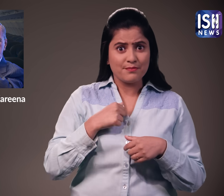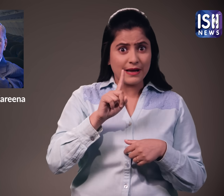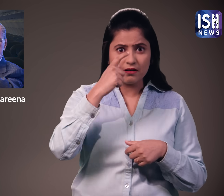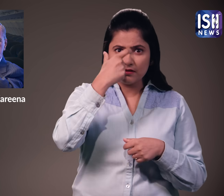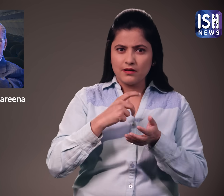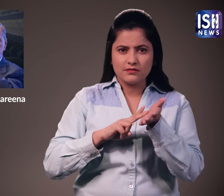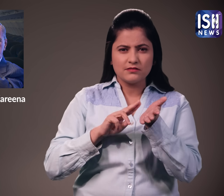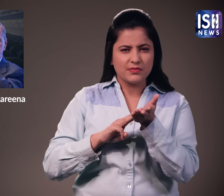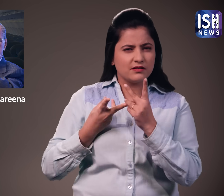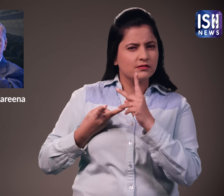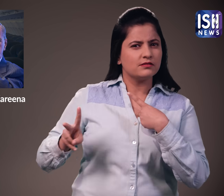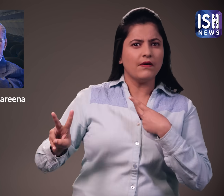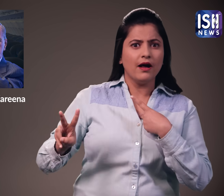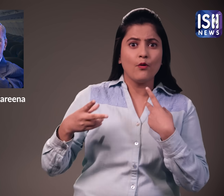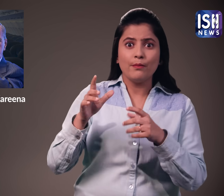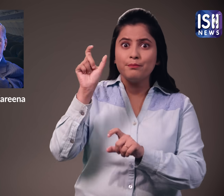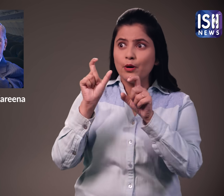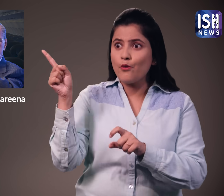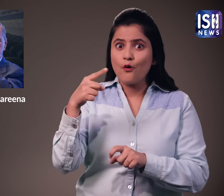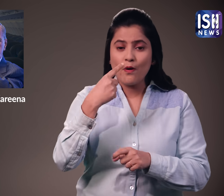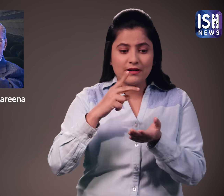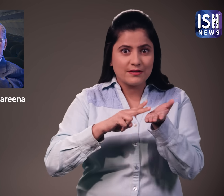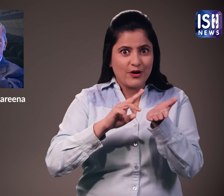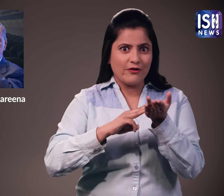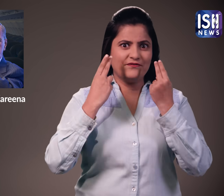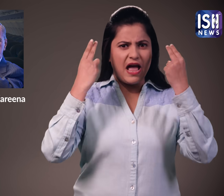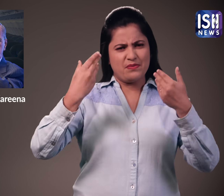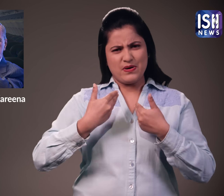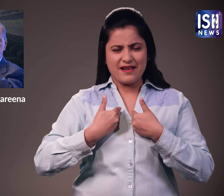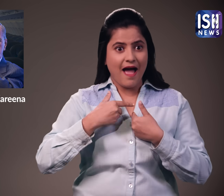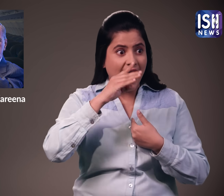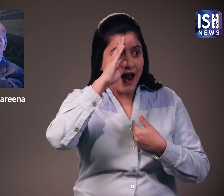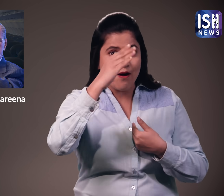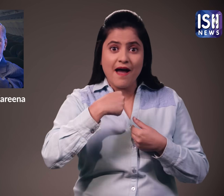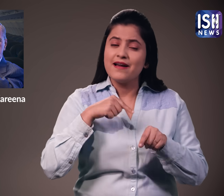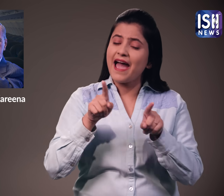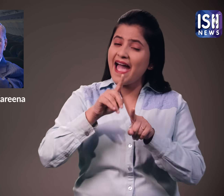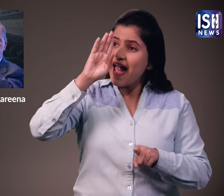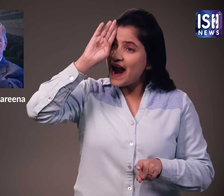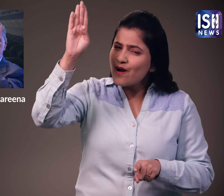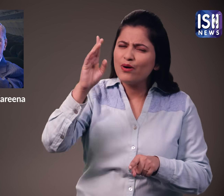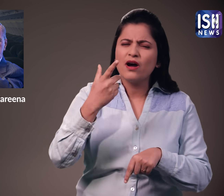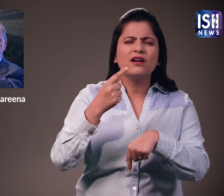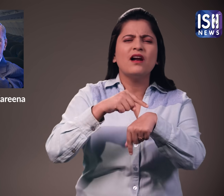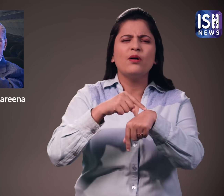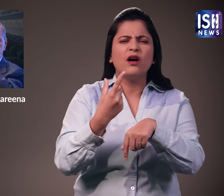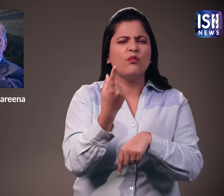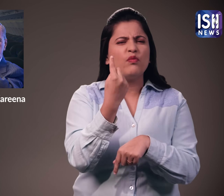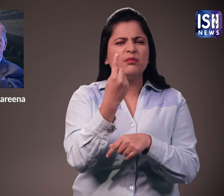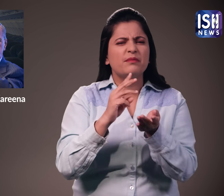जो भी मेरे पास आया मैं खड़ा हो गया और हमने आदे एक मिनट तक बात की वे बस यही उमीद कर रहे थे